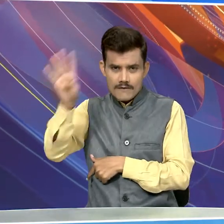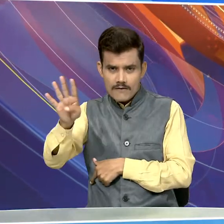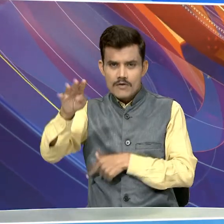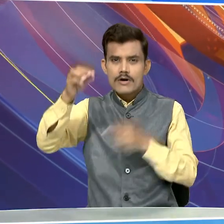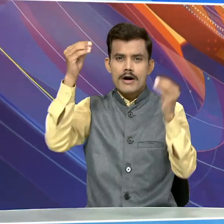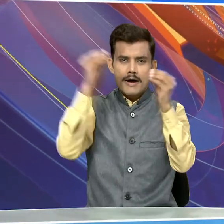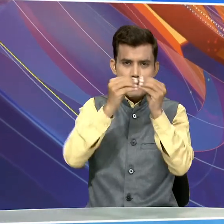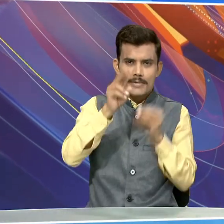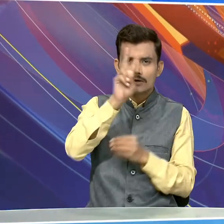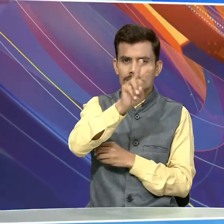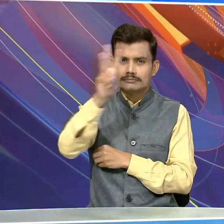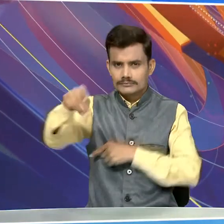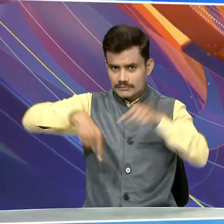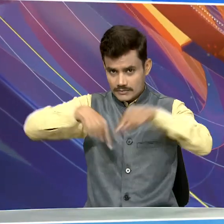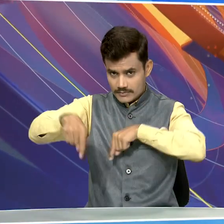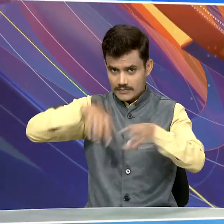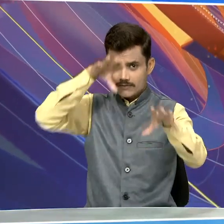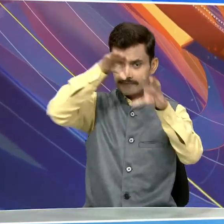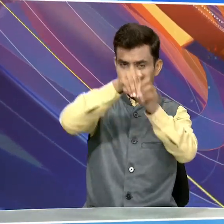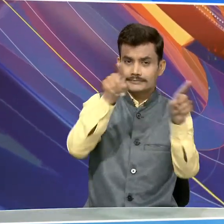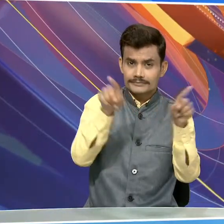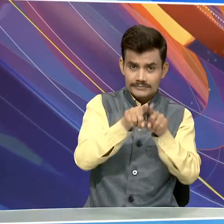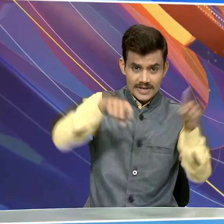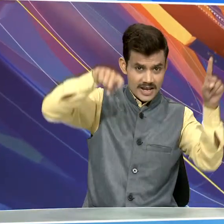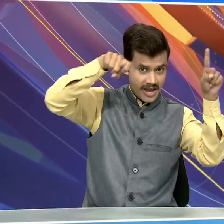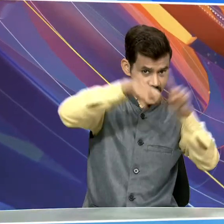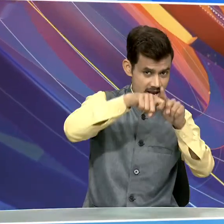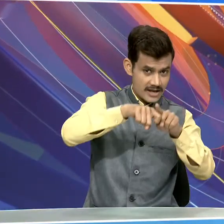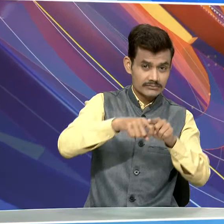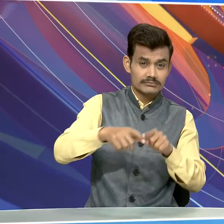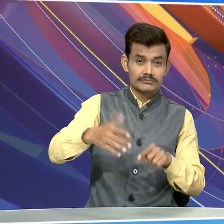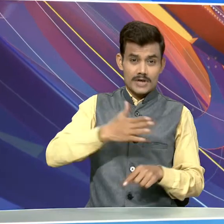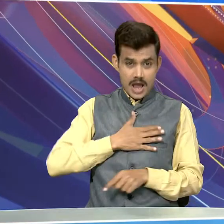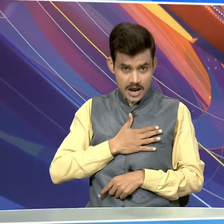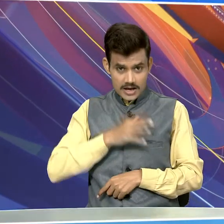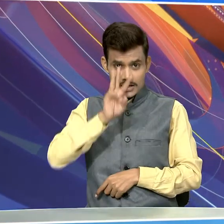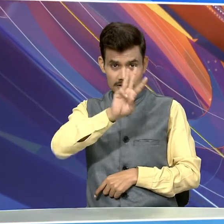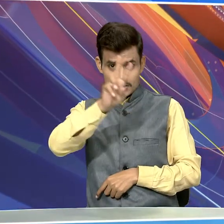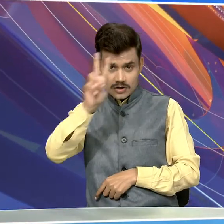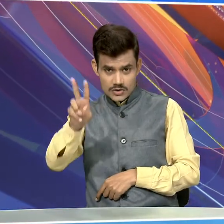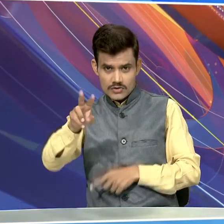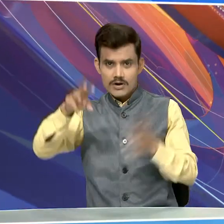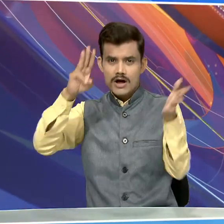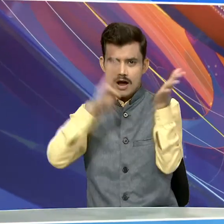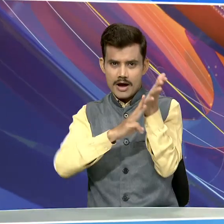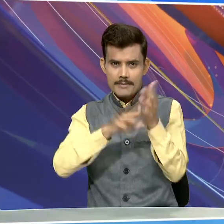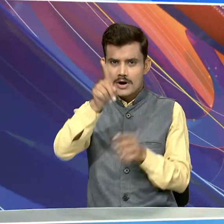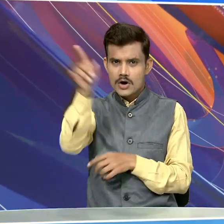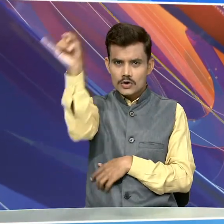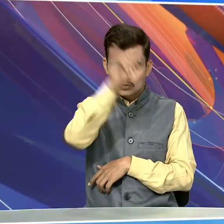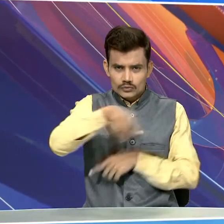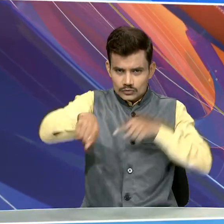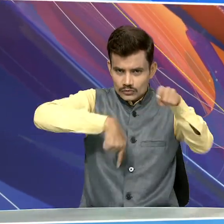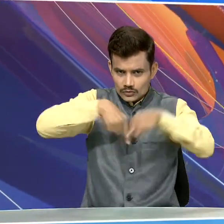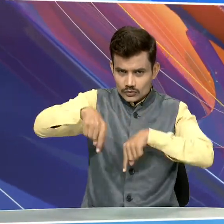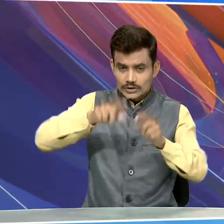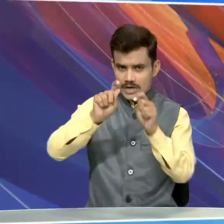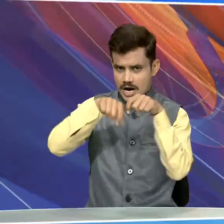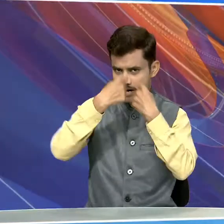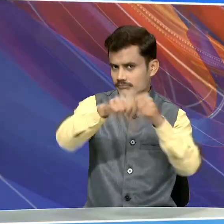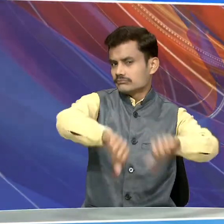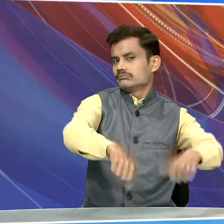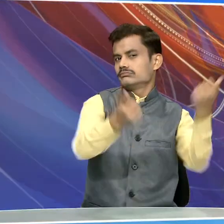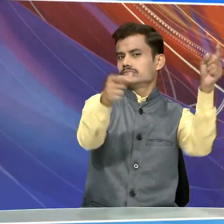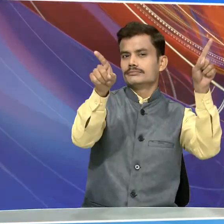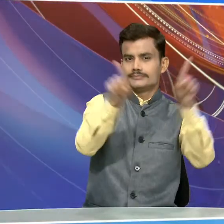ने 23 रन का योगदान दिया। क्रिस वोक्स ने नाबाद 32 और मार्क वुड ने नाबाद 16 रन की पारी खेलकर टीम को जीत